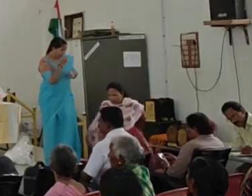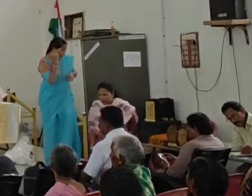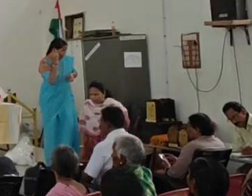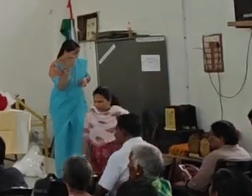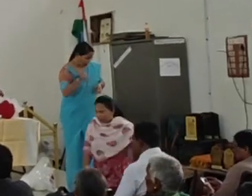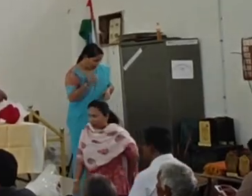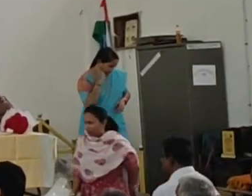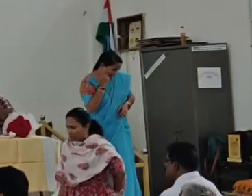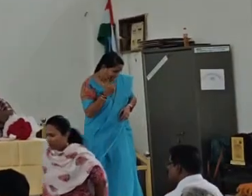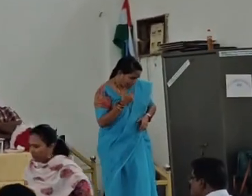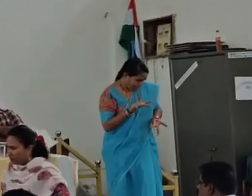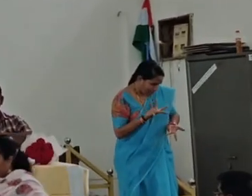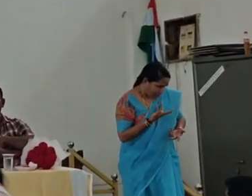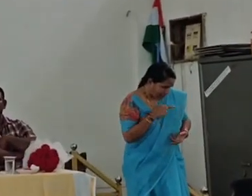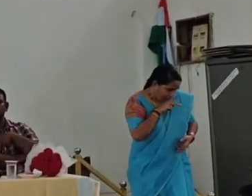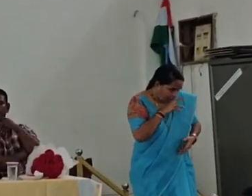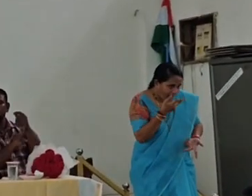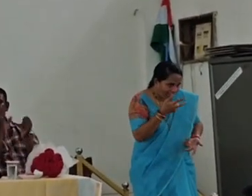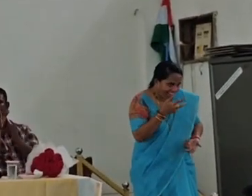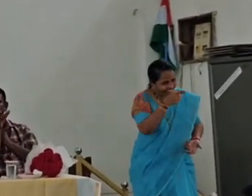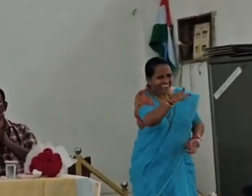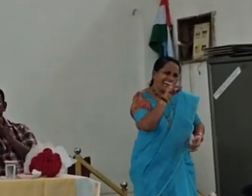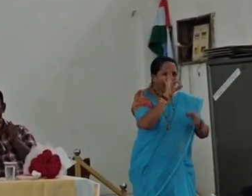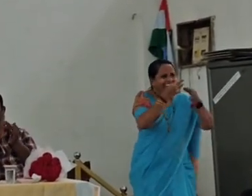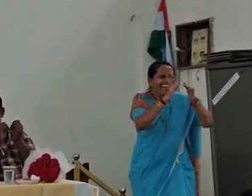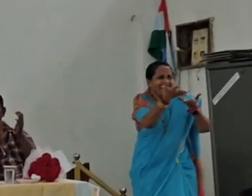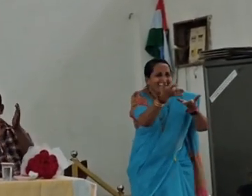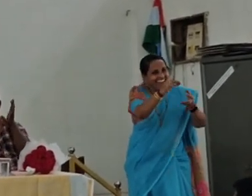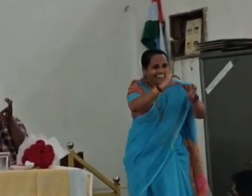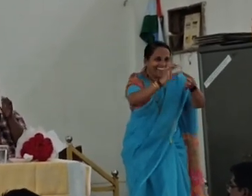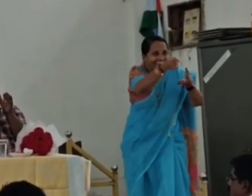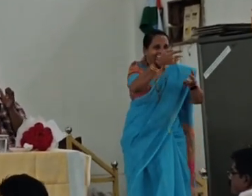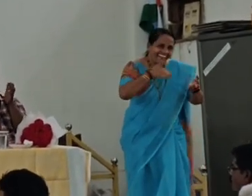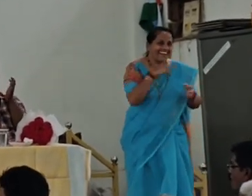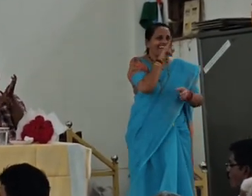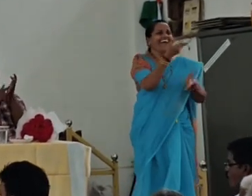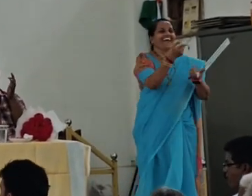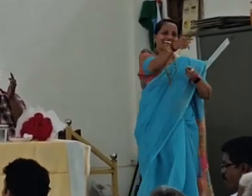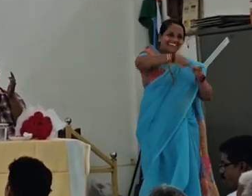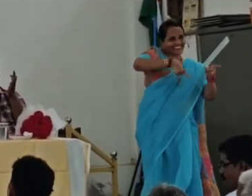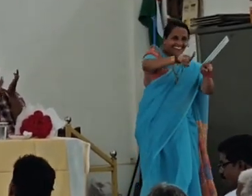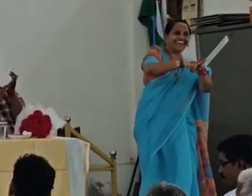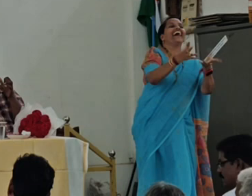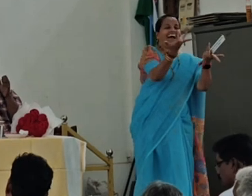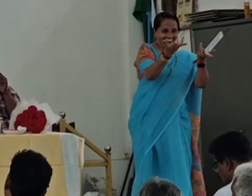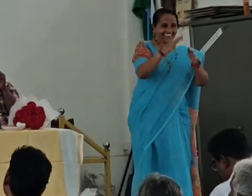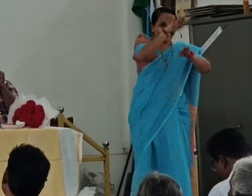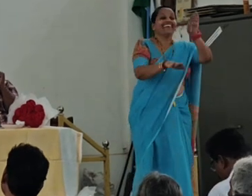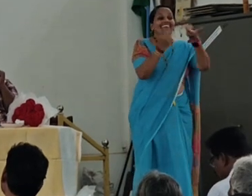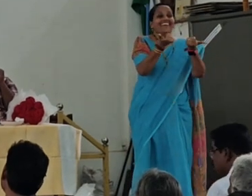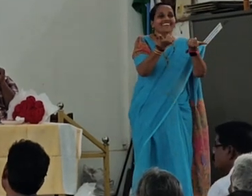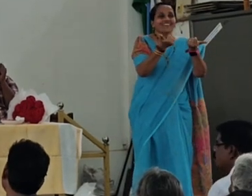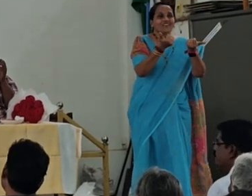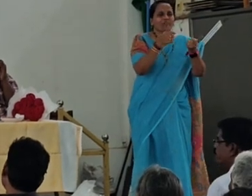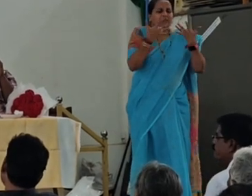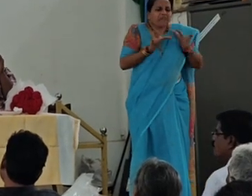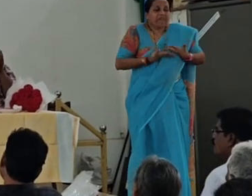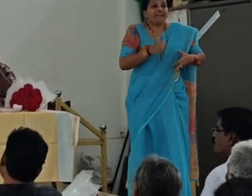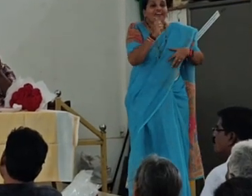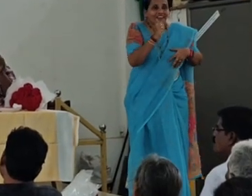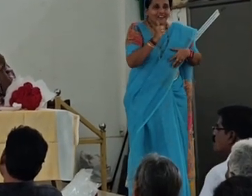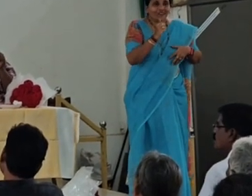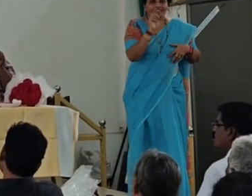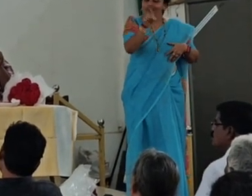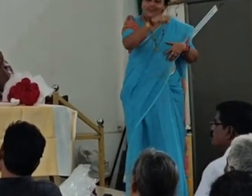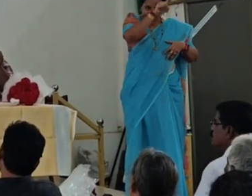communicate the thing to the other person. So, there is nothing. So, because